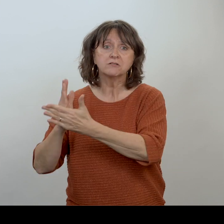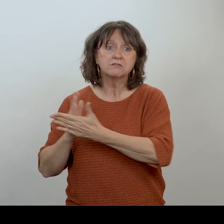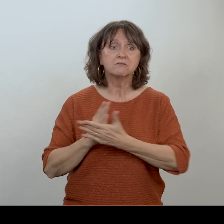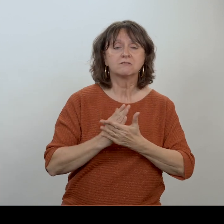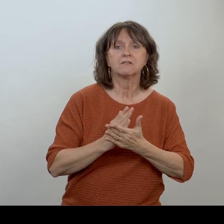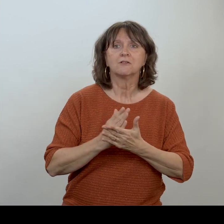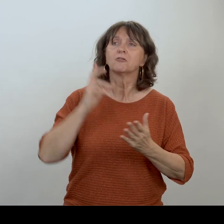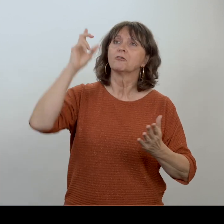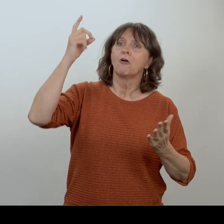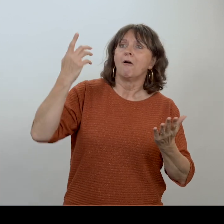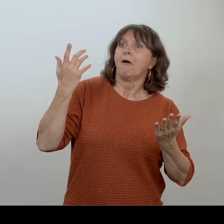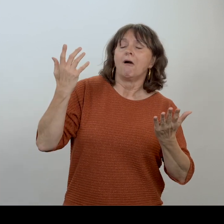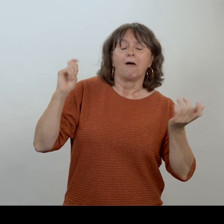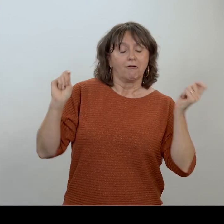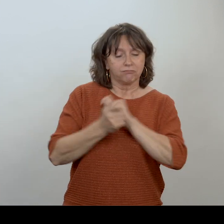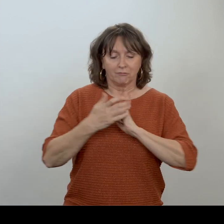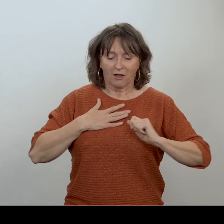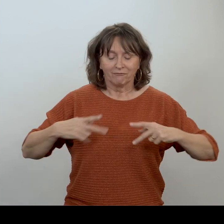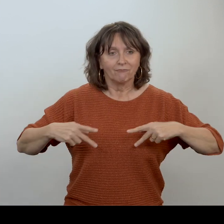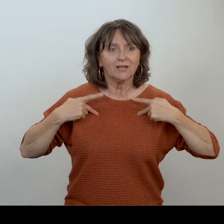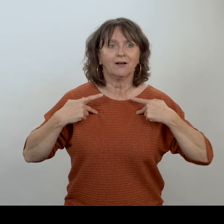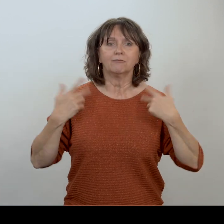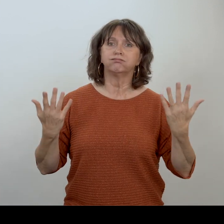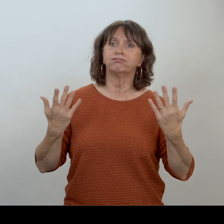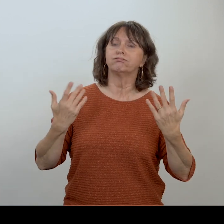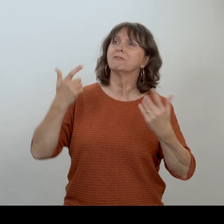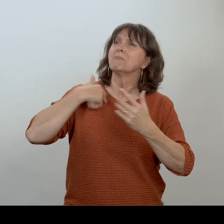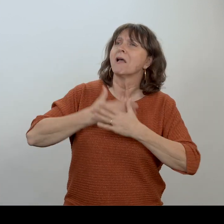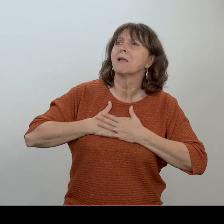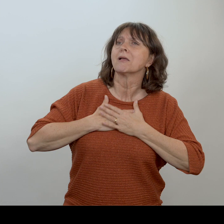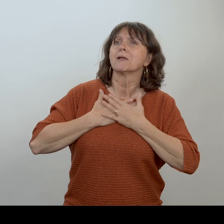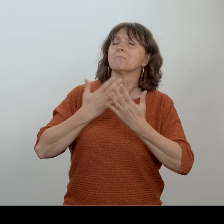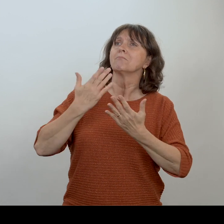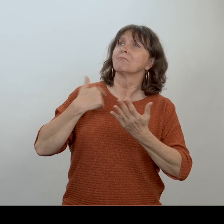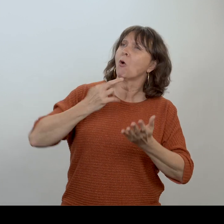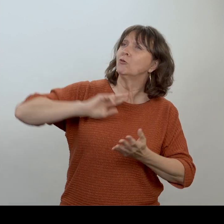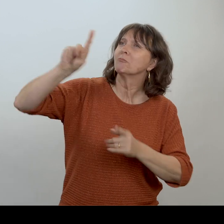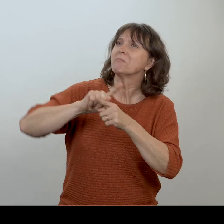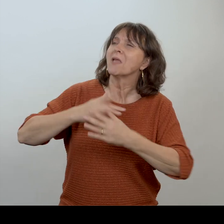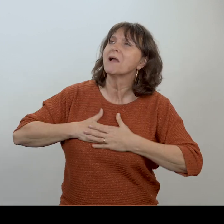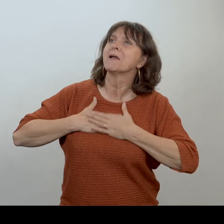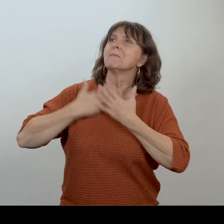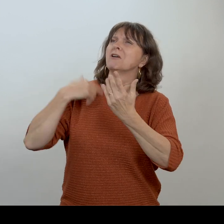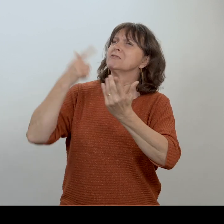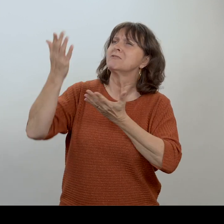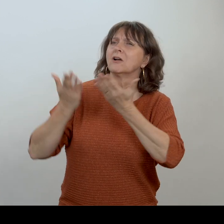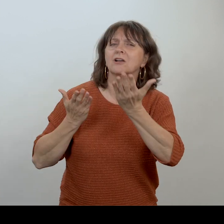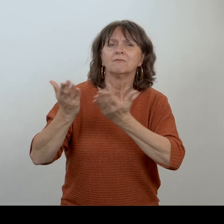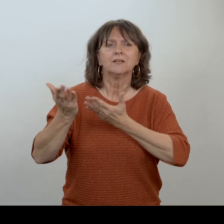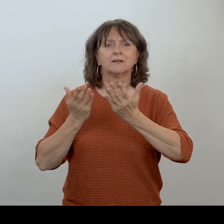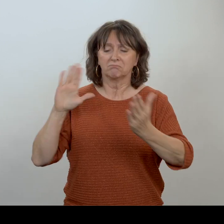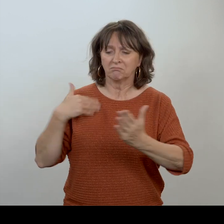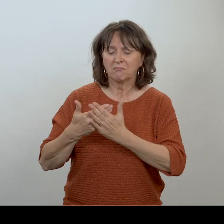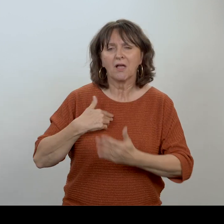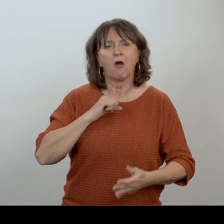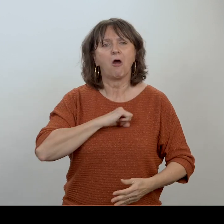prévu. Dieu m'aimait, il me demandait de l'aimer et de le servir. C'est ce que j'ai fait et je ne l'ai